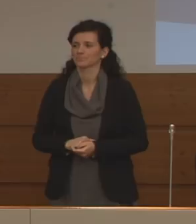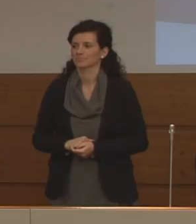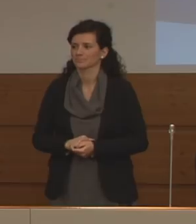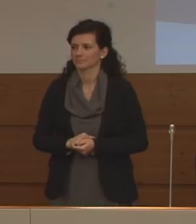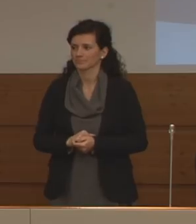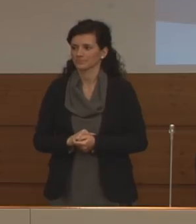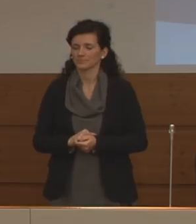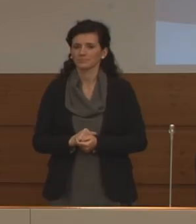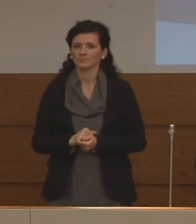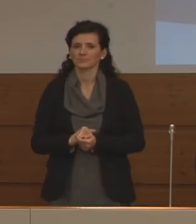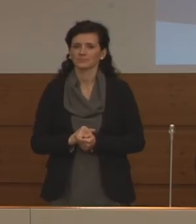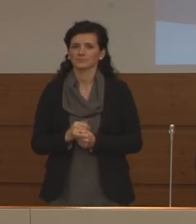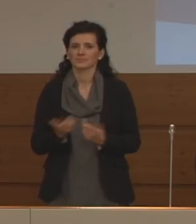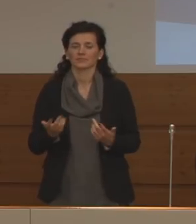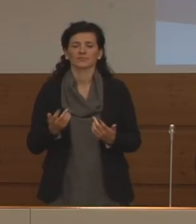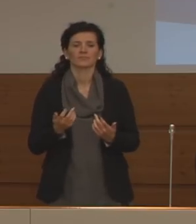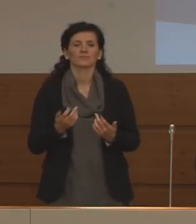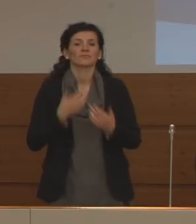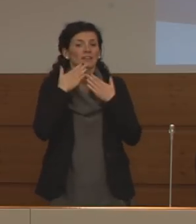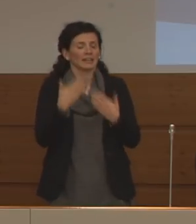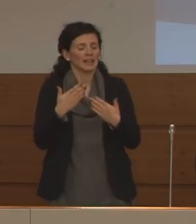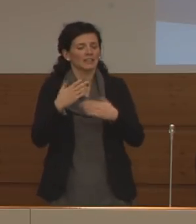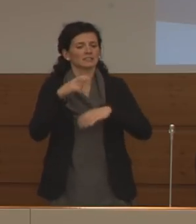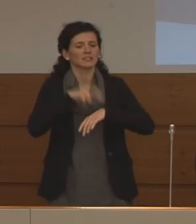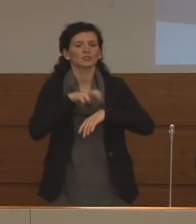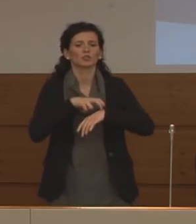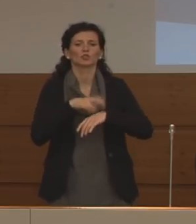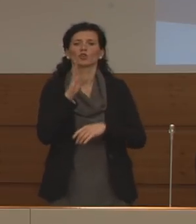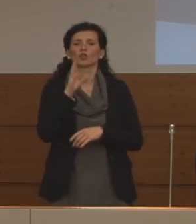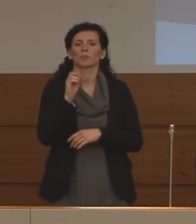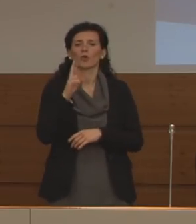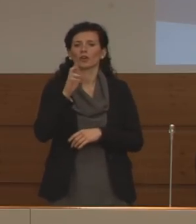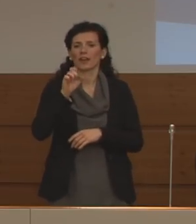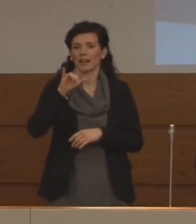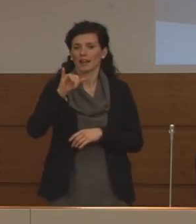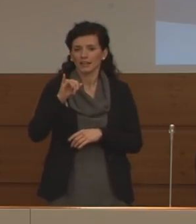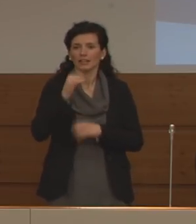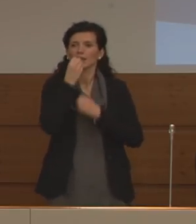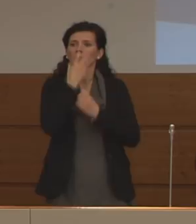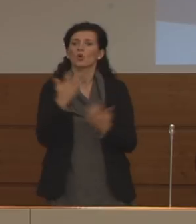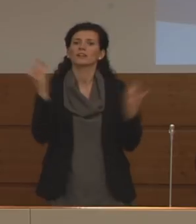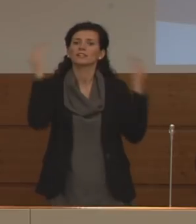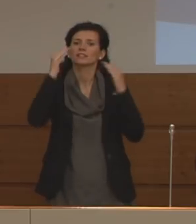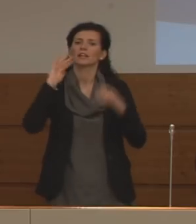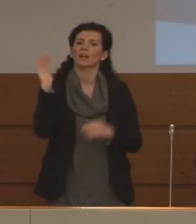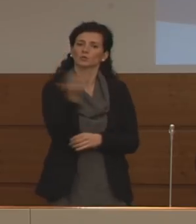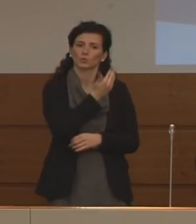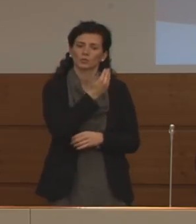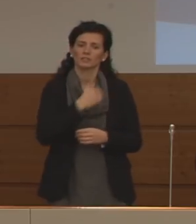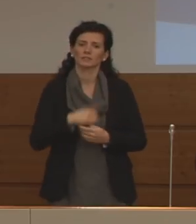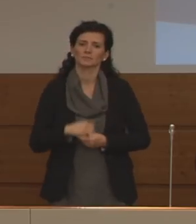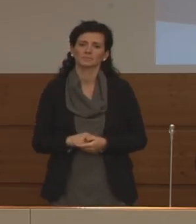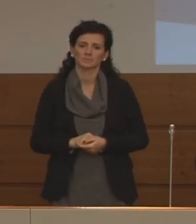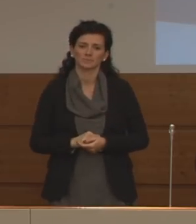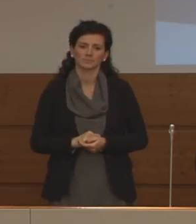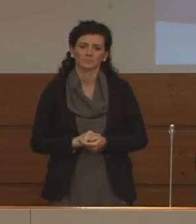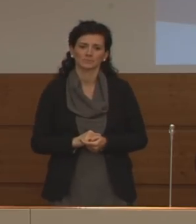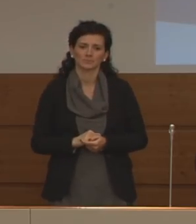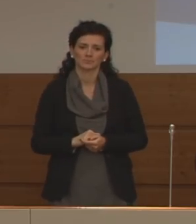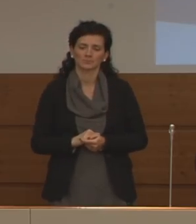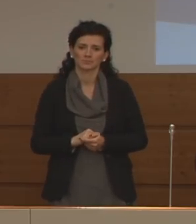grazie a dottor borrelli e buonasera tutti il dottor borrelli via